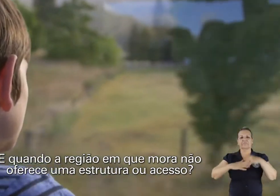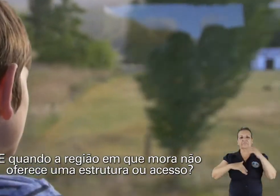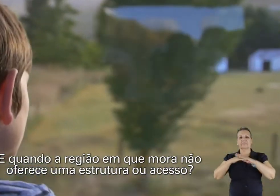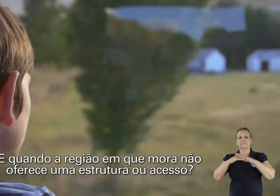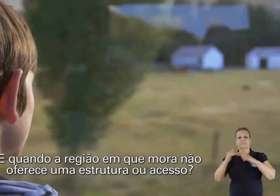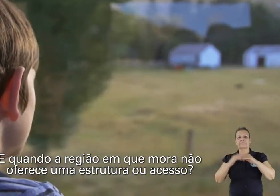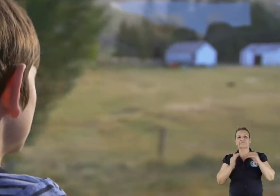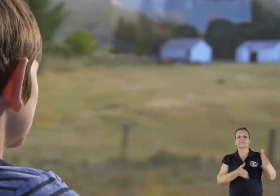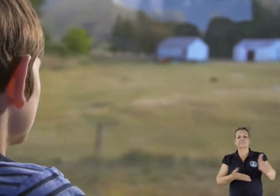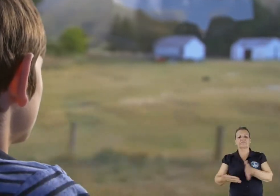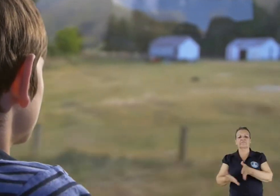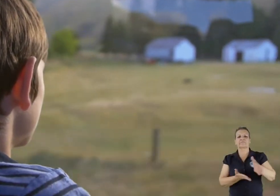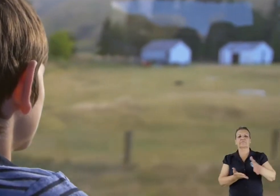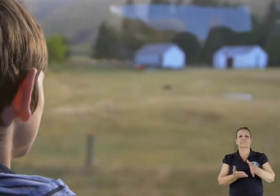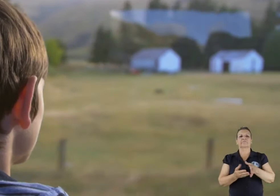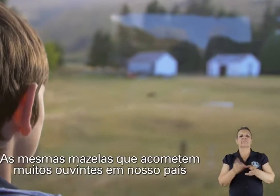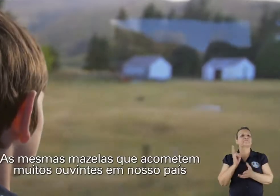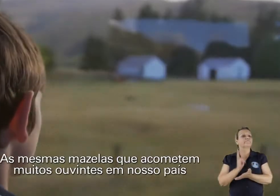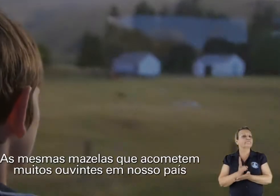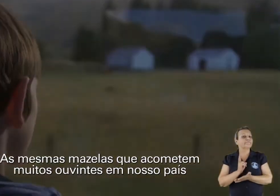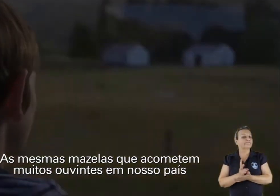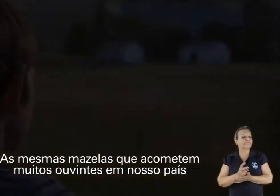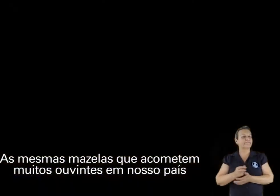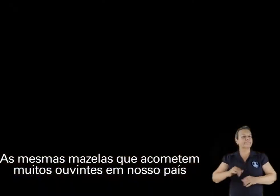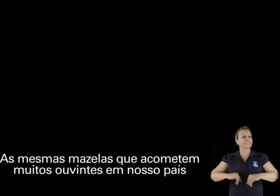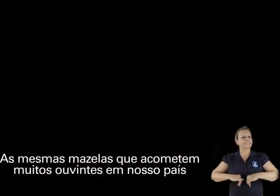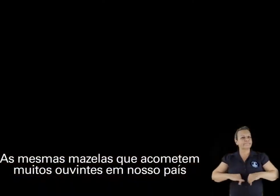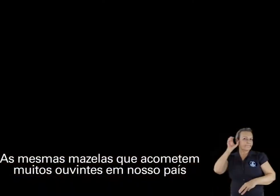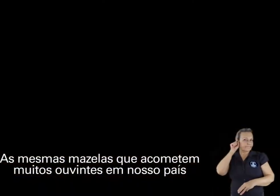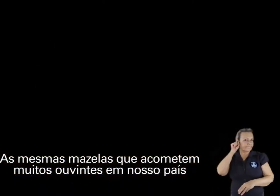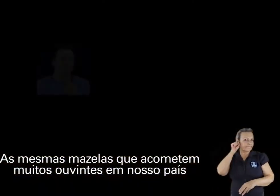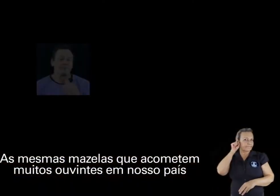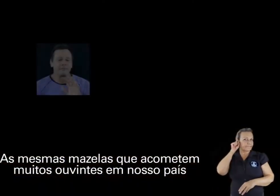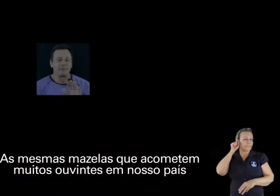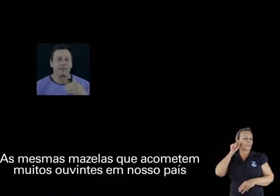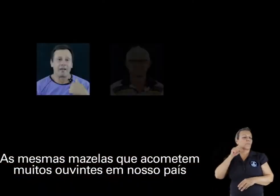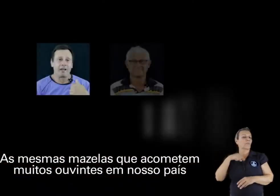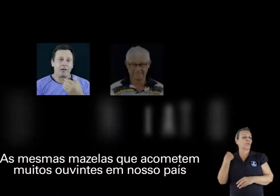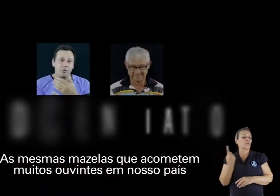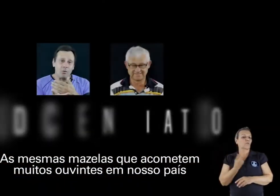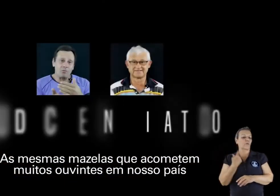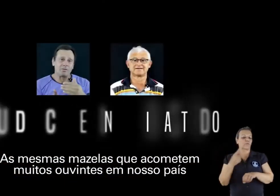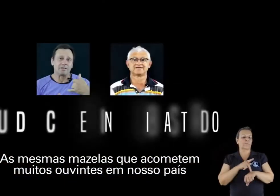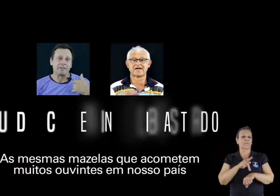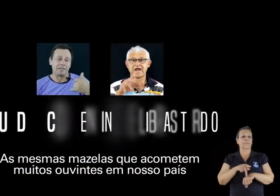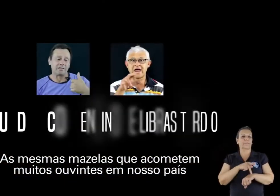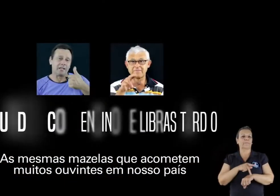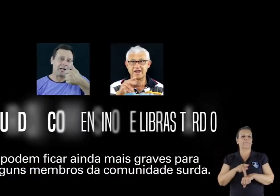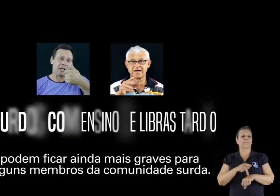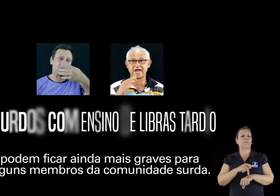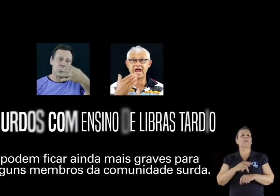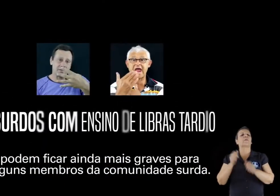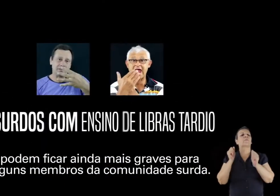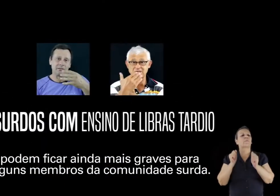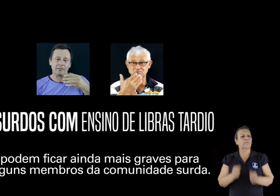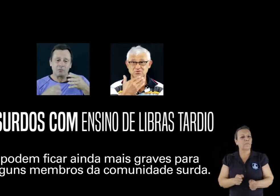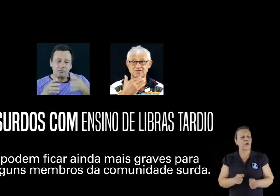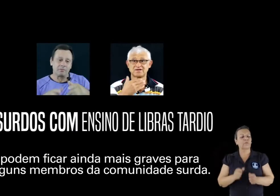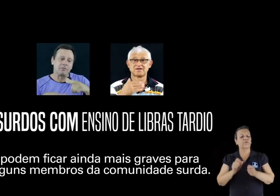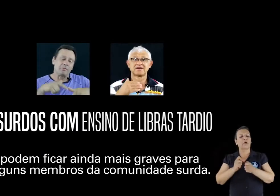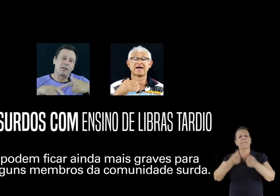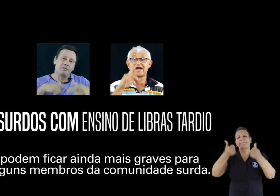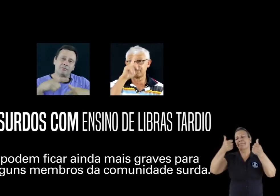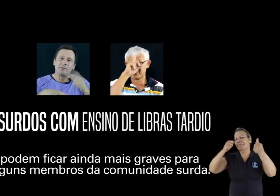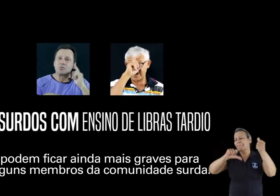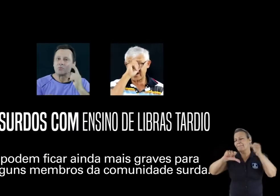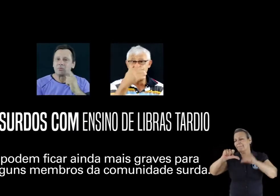ou acesso? As mesmas mazelas que acometem muitos ouvintes em nosso país podem ficar